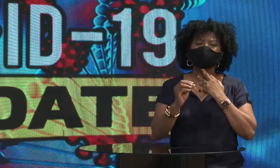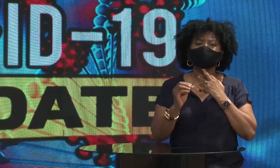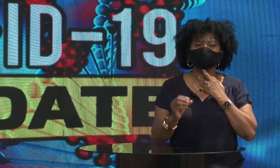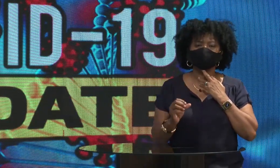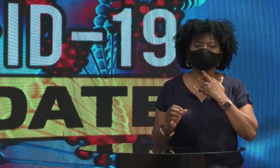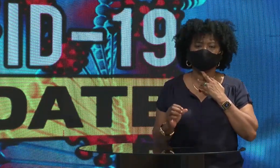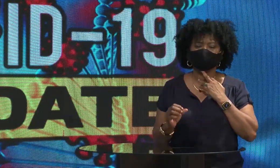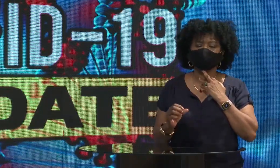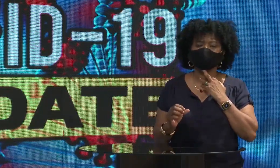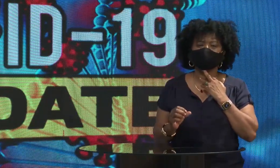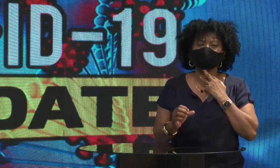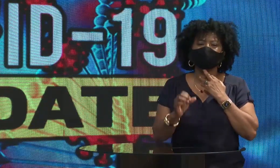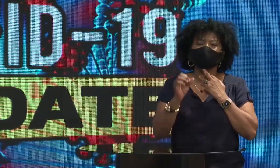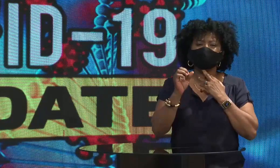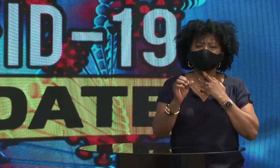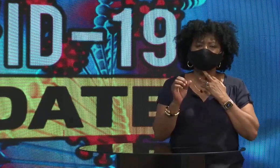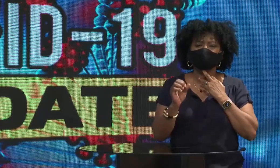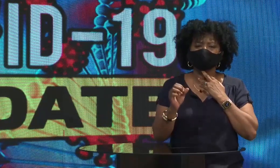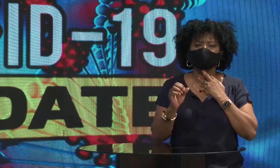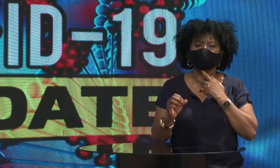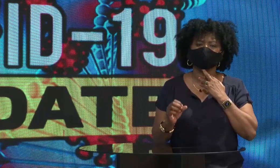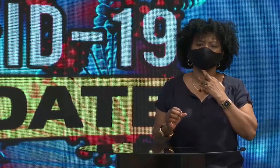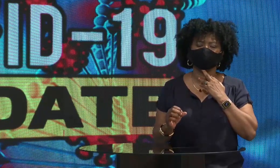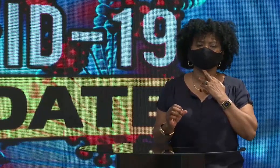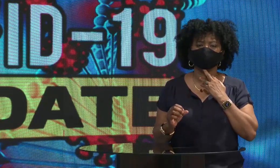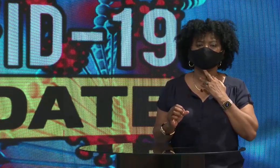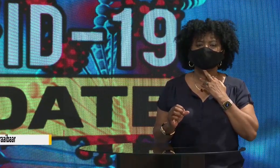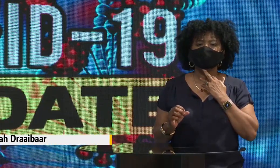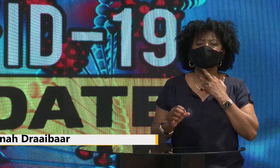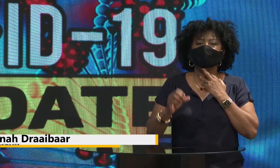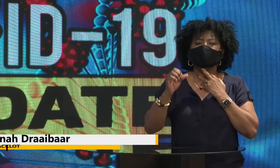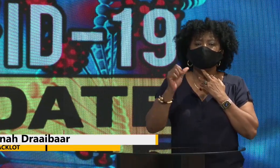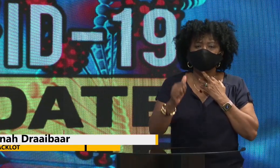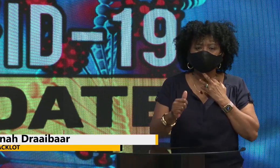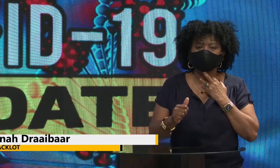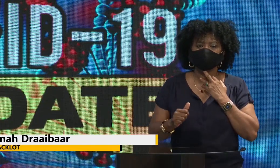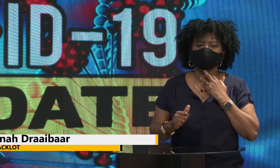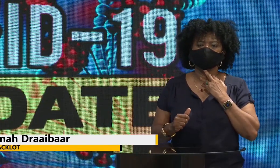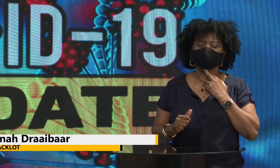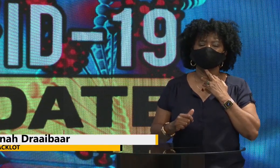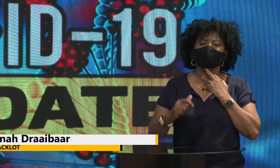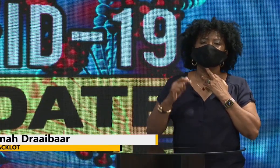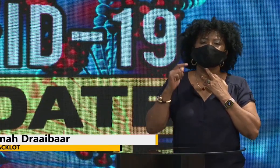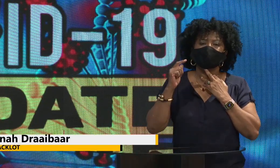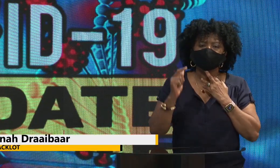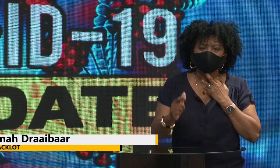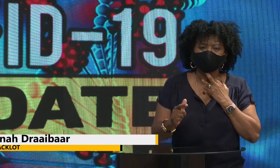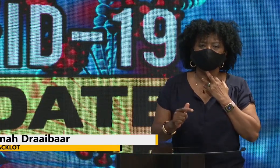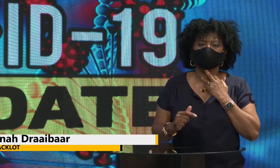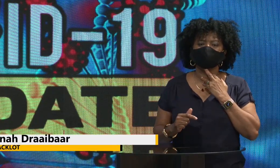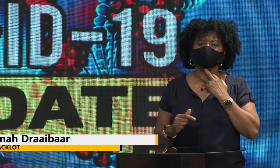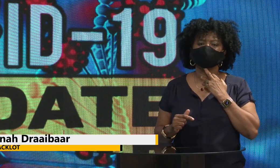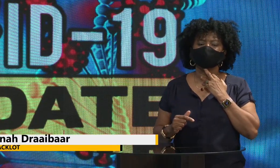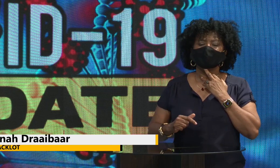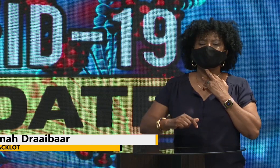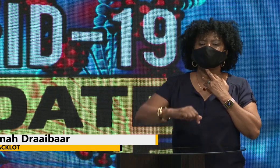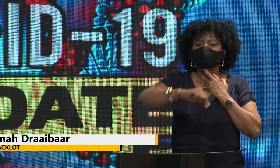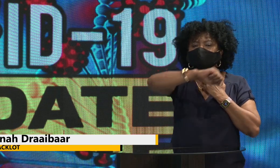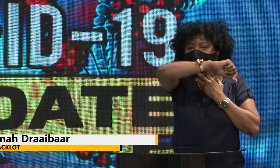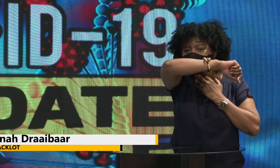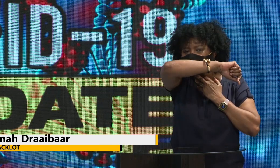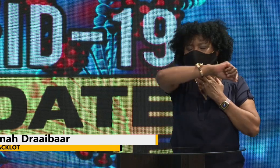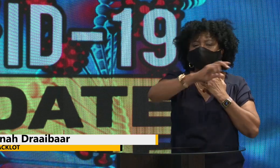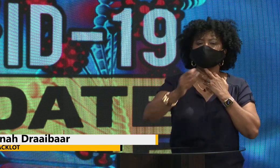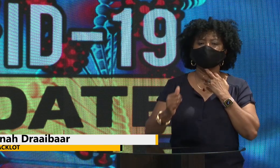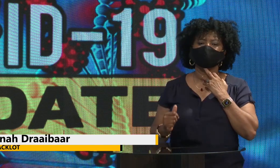Ik wil jullie allemaal vragen om je aan alle richtlijnen te houden. Handen wassen, afstand houden, als